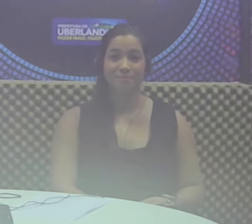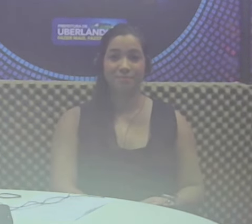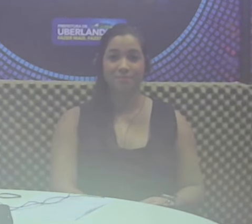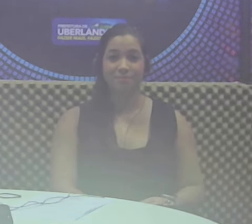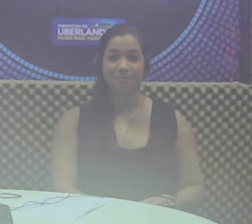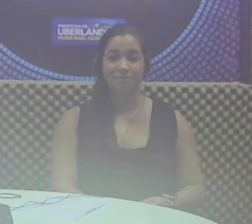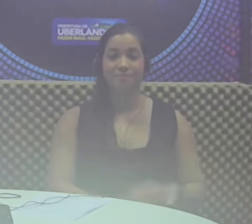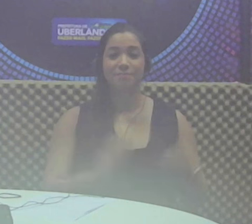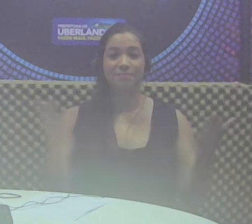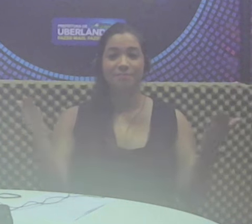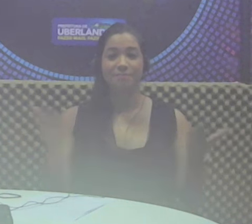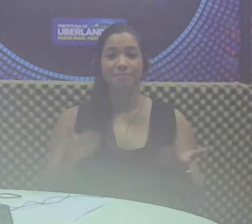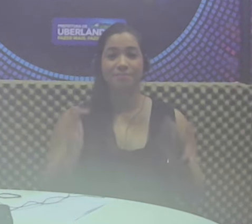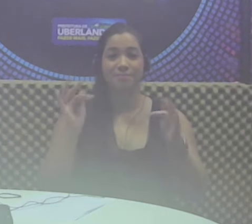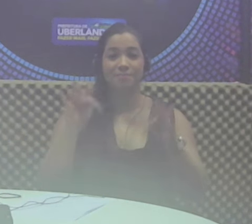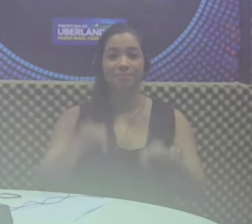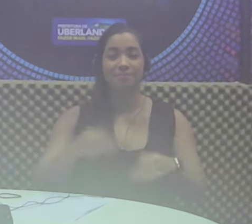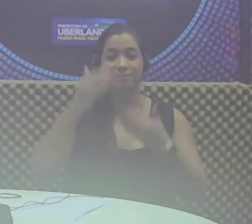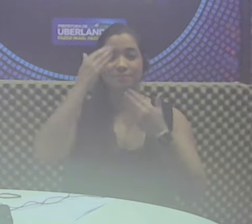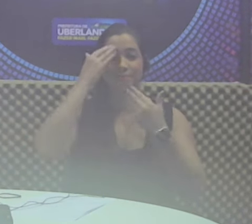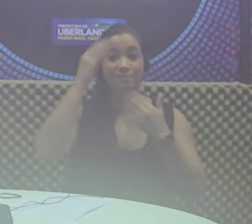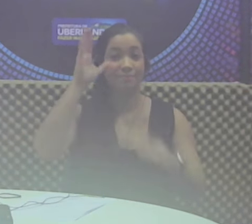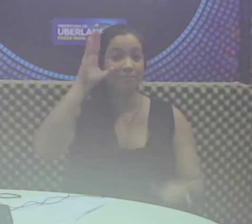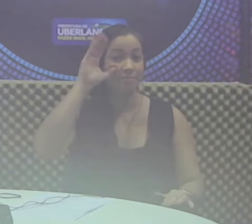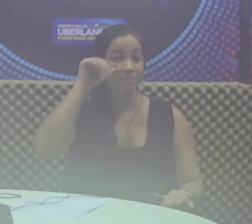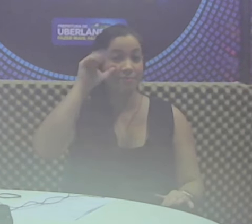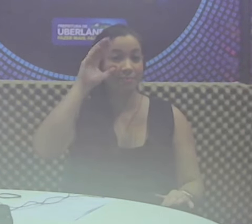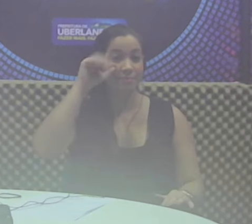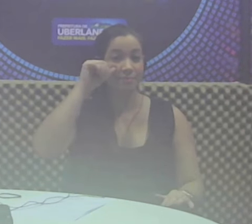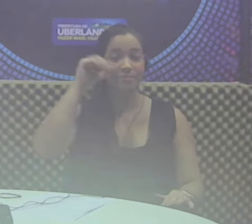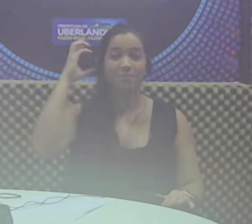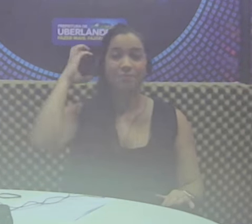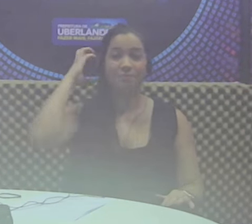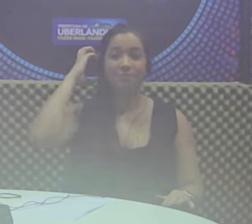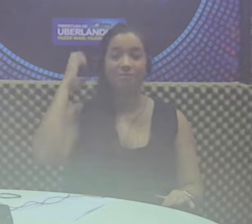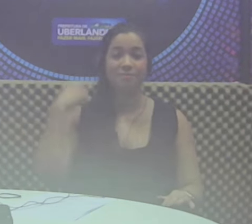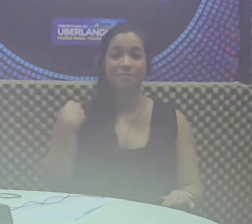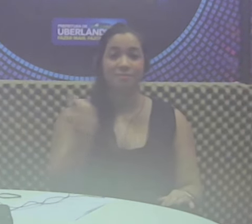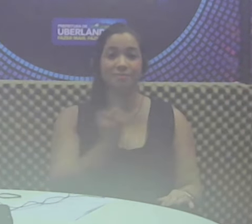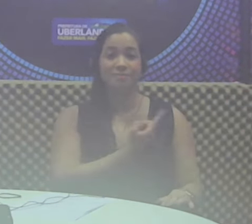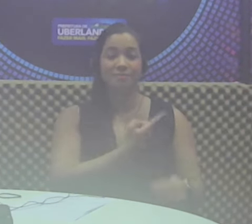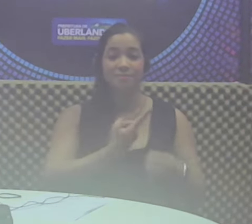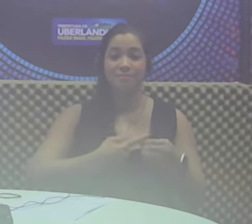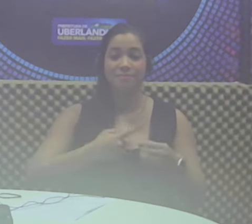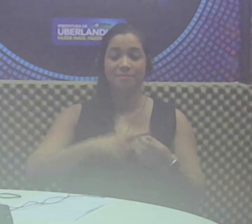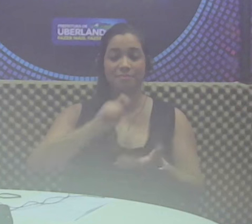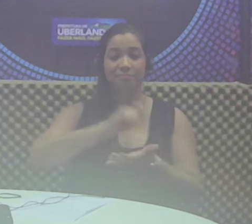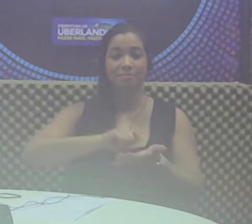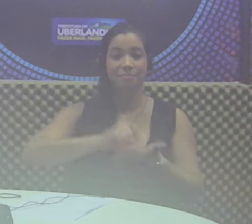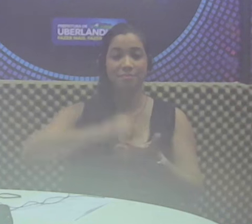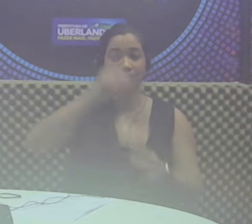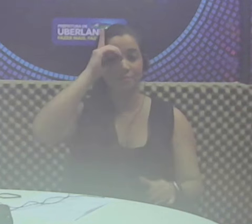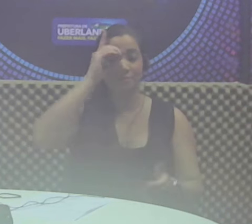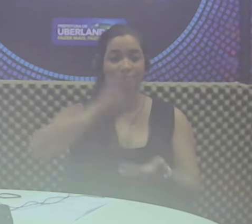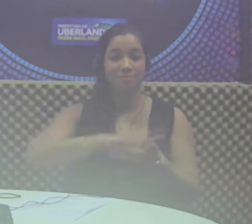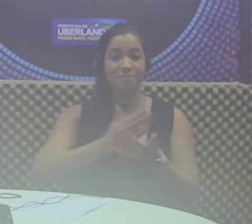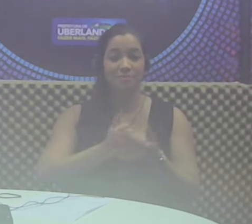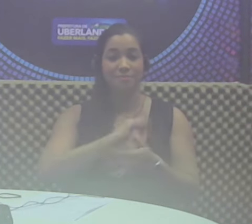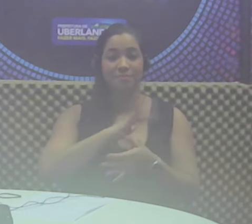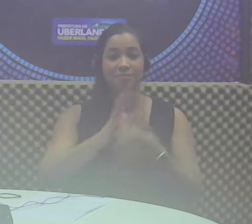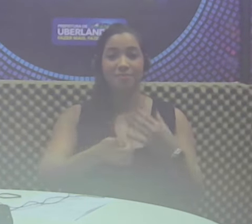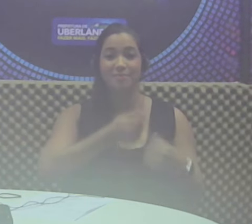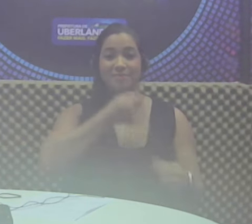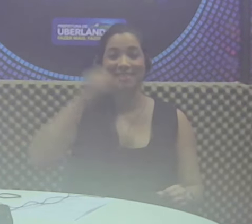A edição de hoje fica por aqui. Obrigada pela sua audiência. Edição Daniela Aires, tradução em livras,